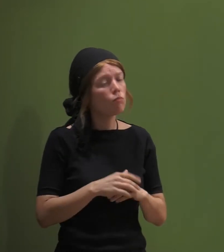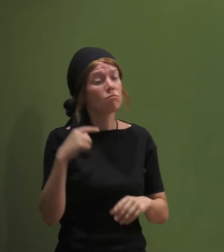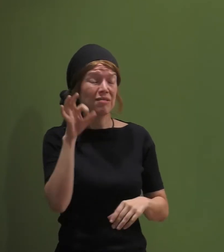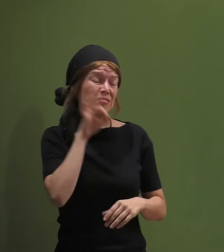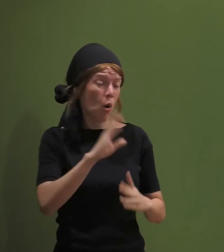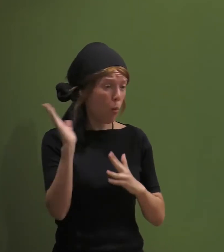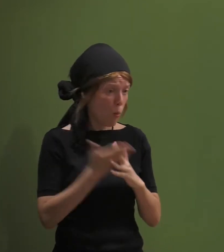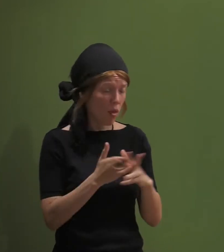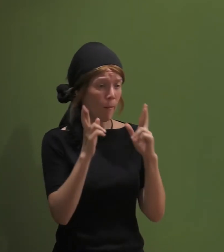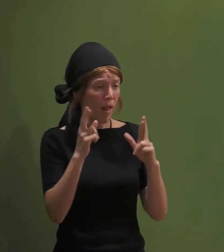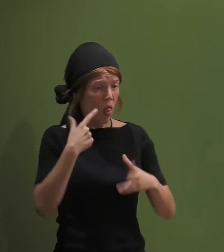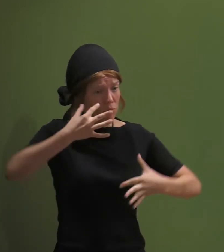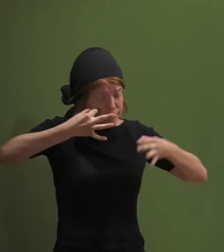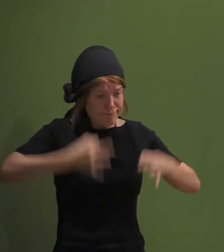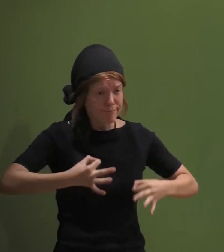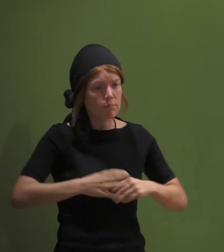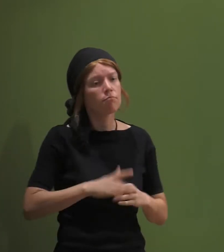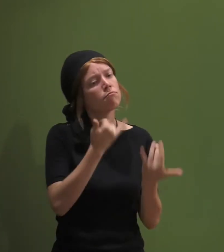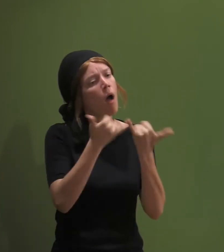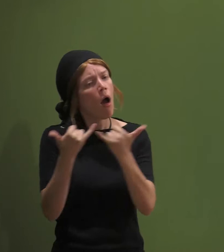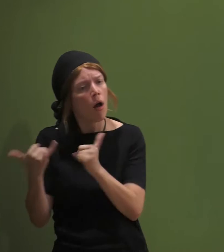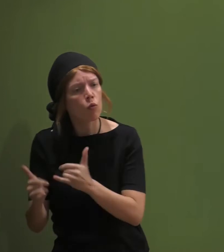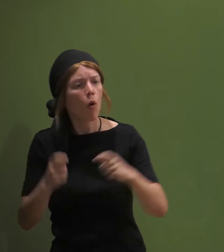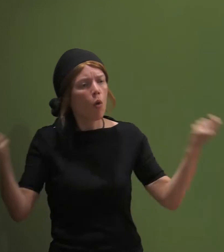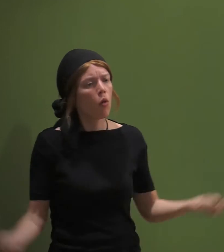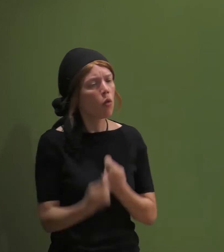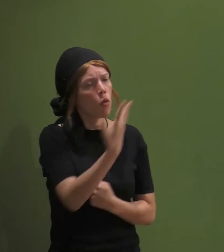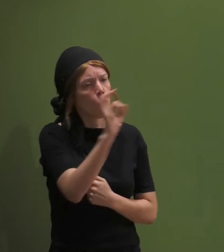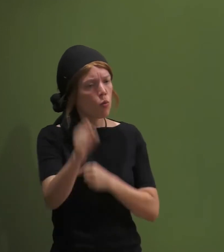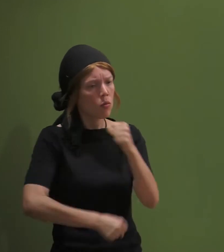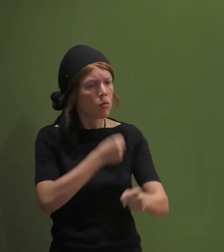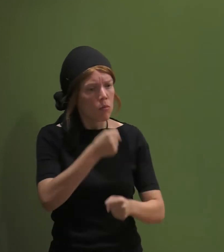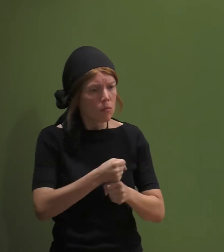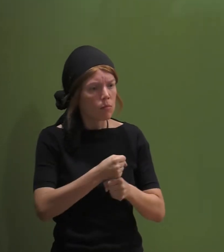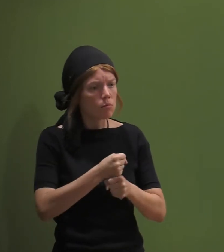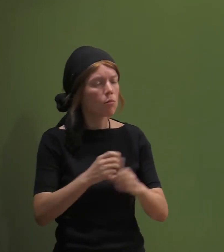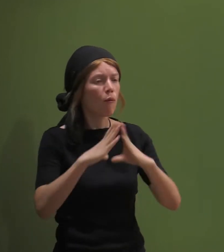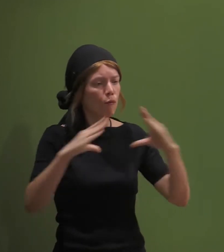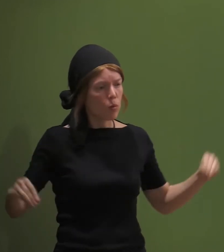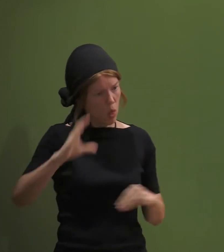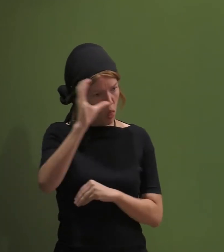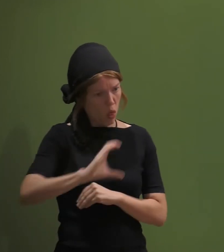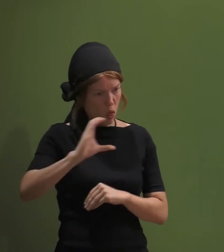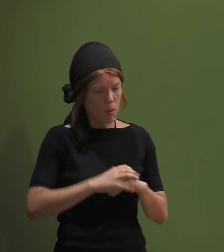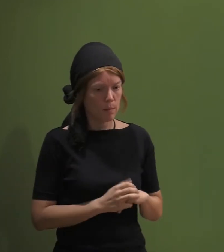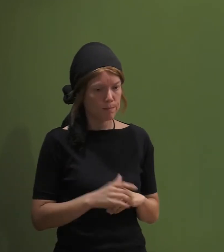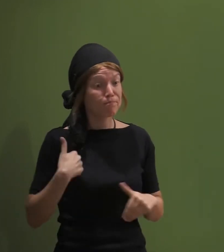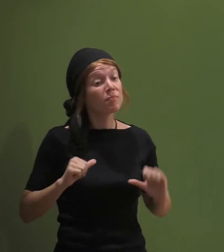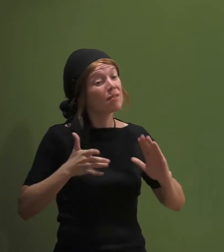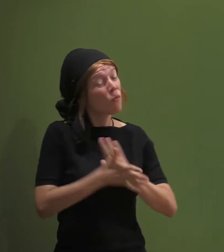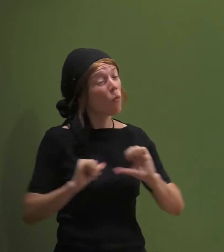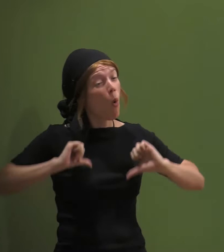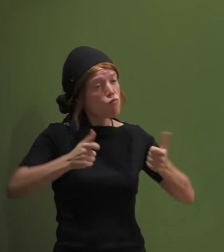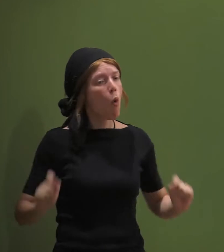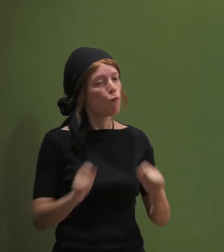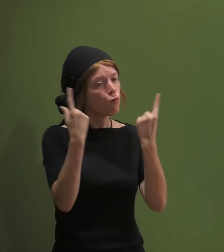de esperanzas y realidades» con motivo de los actos de celebración del 50 aniversario de la Facultad de Ciencias. Con ello dábamos comienzo de